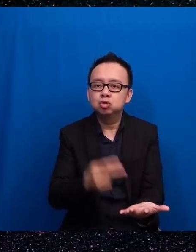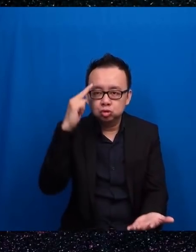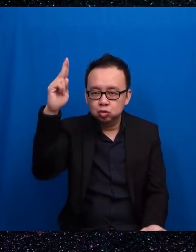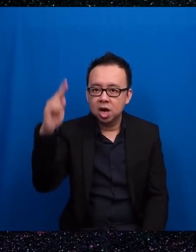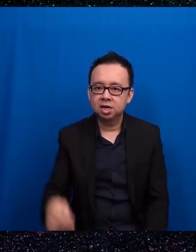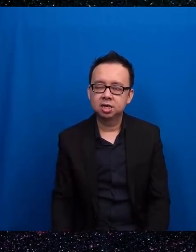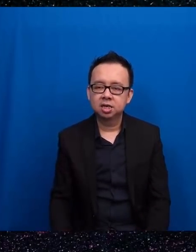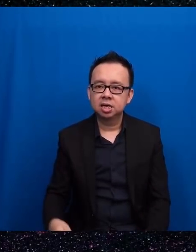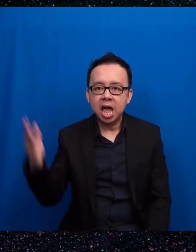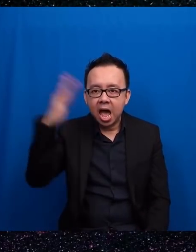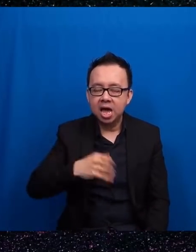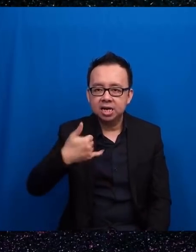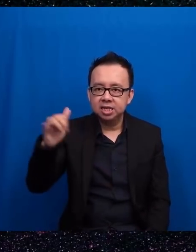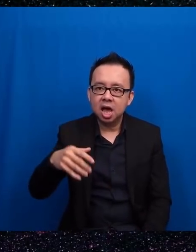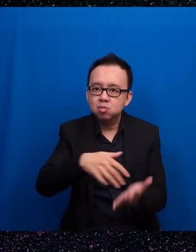Katakan hari yang mulia.